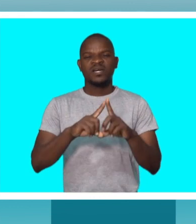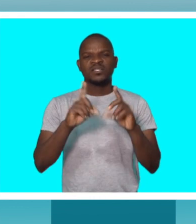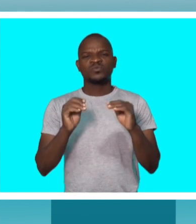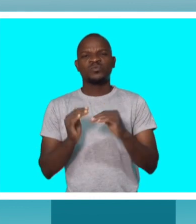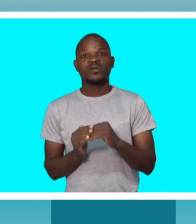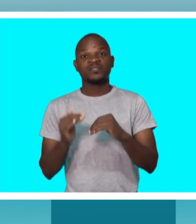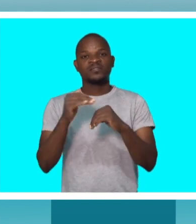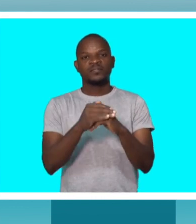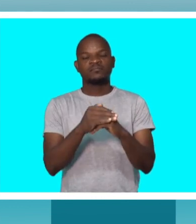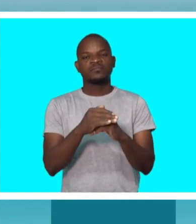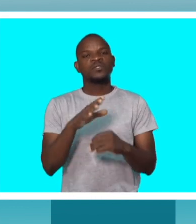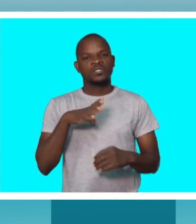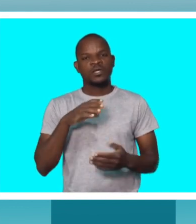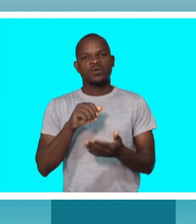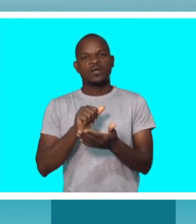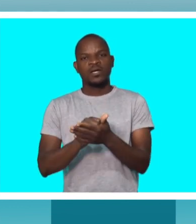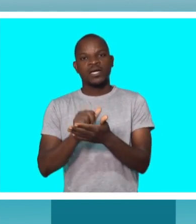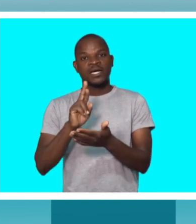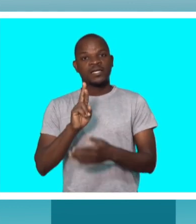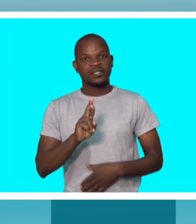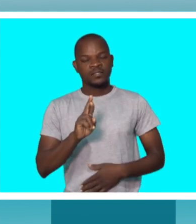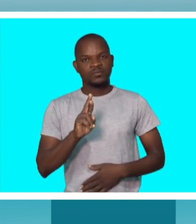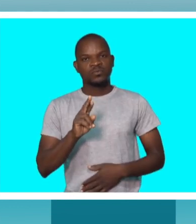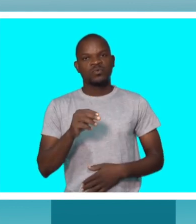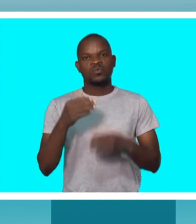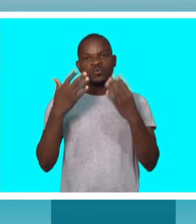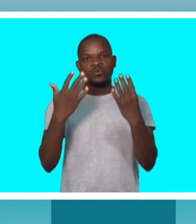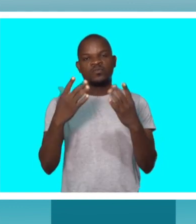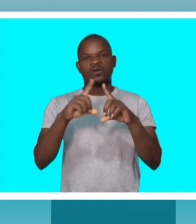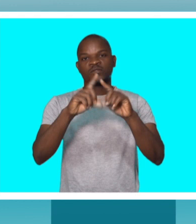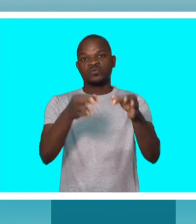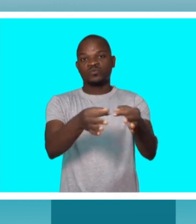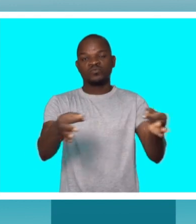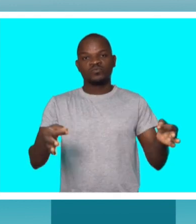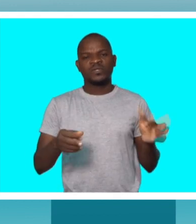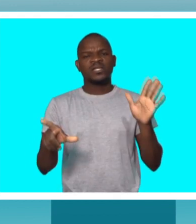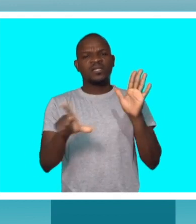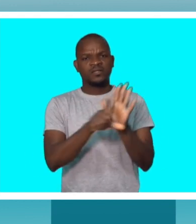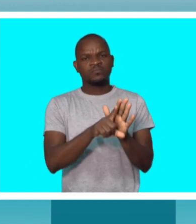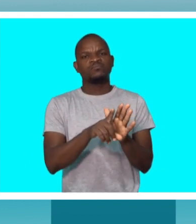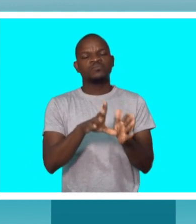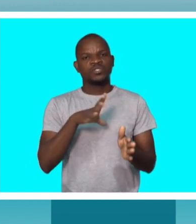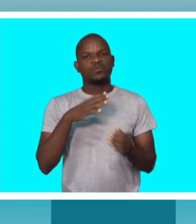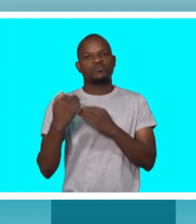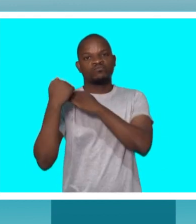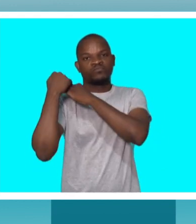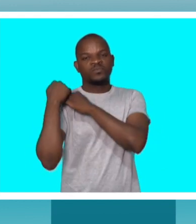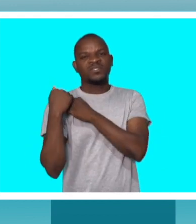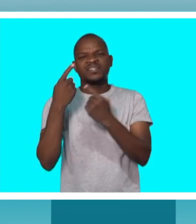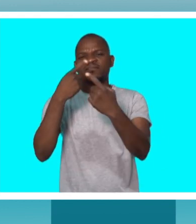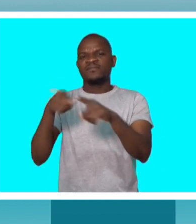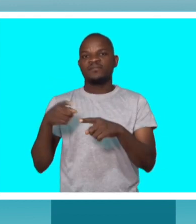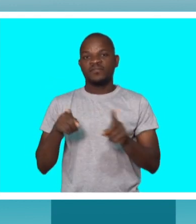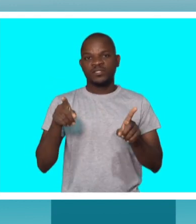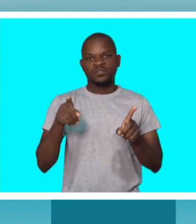A acessibilidade está no artigo 9 da Convenção e dá responsabilidade aos